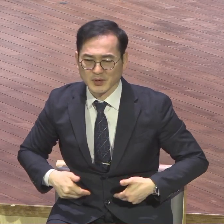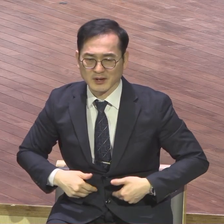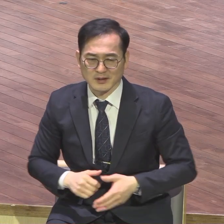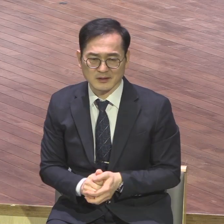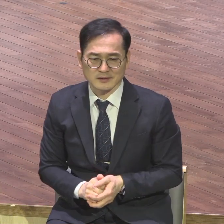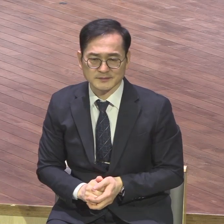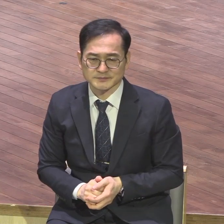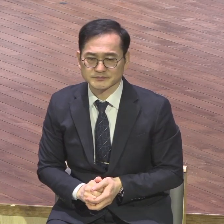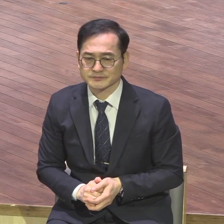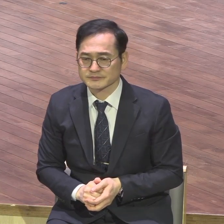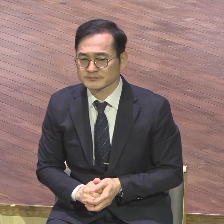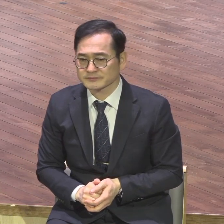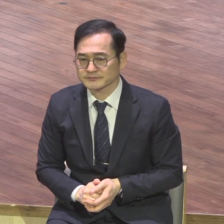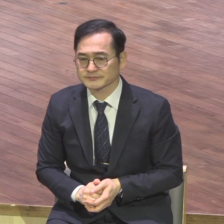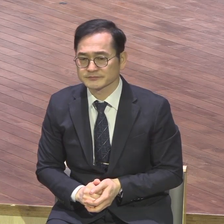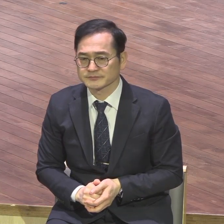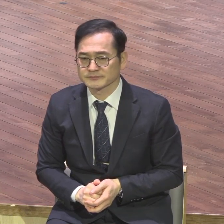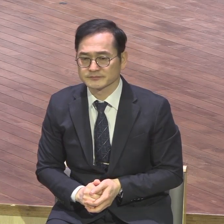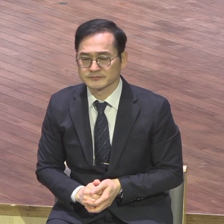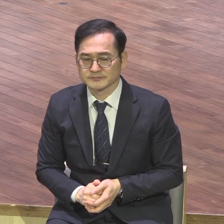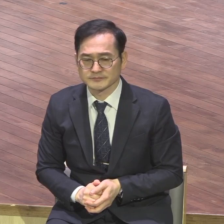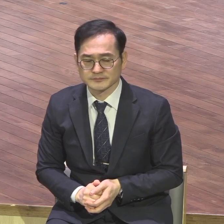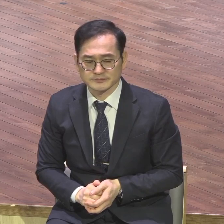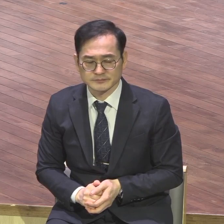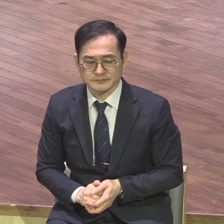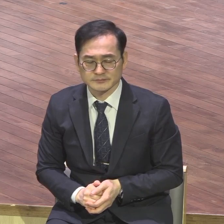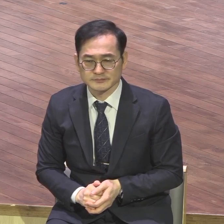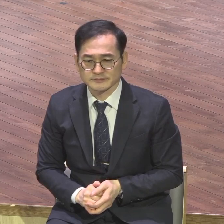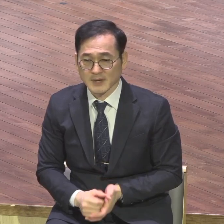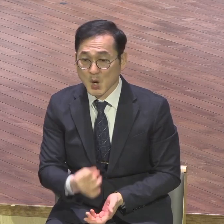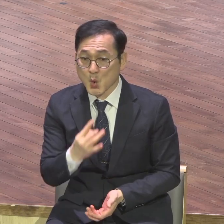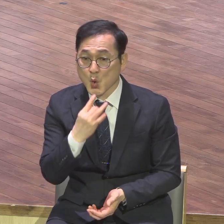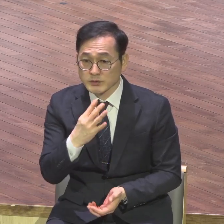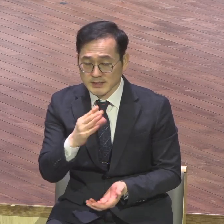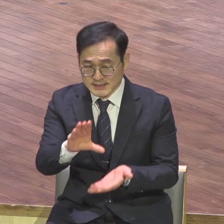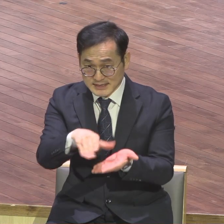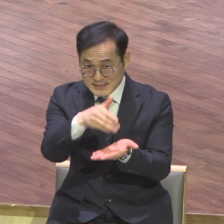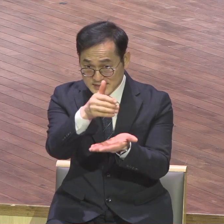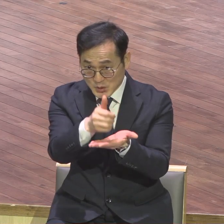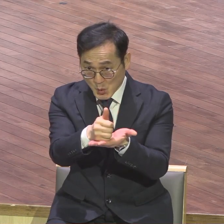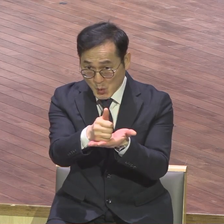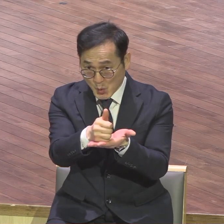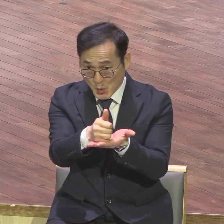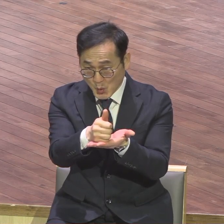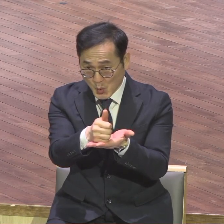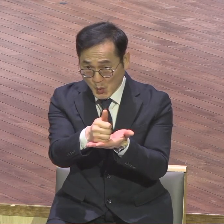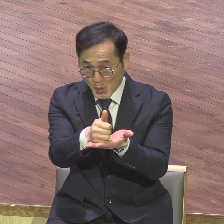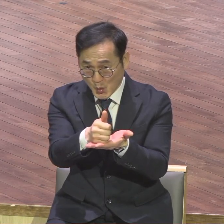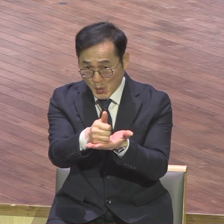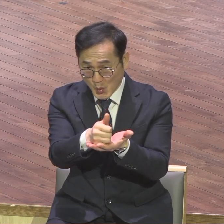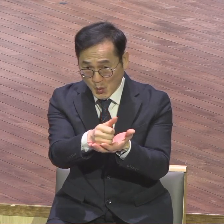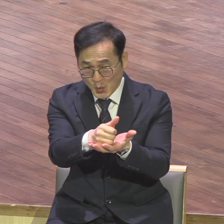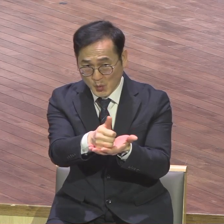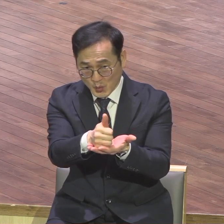않아요. 한마디로 오직 그리스도로 결론난